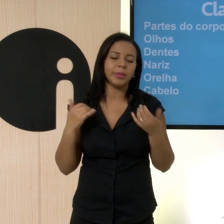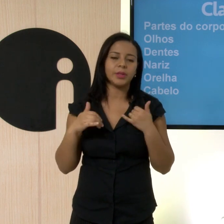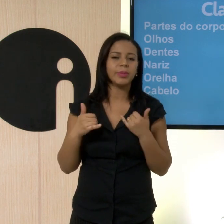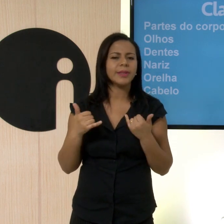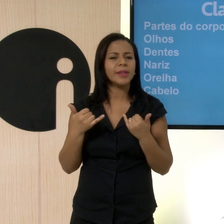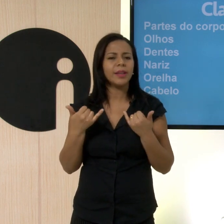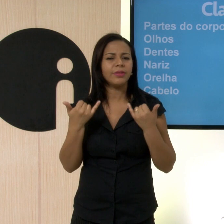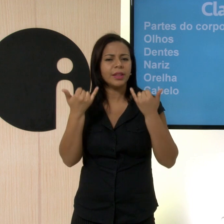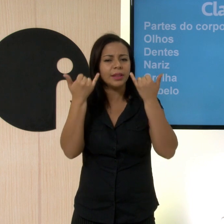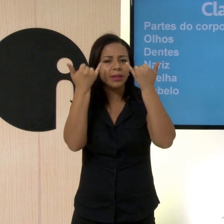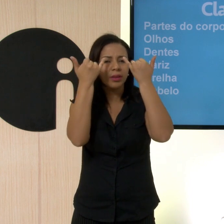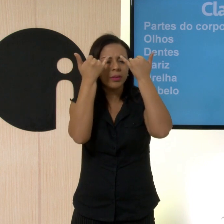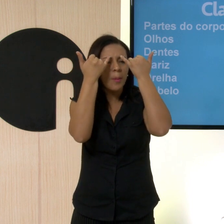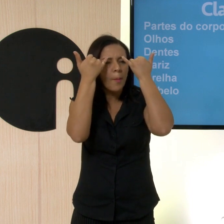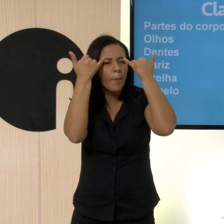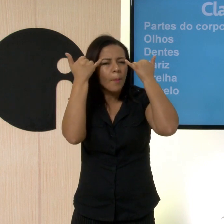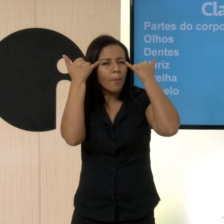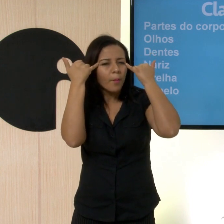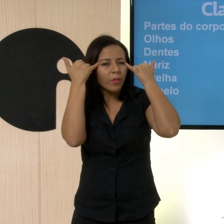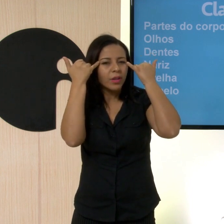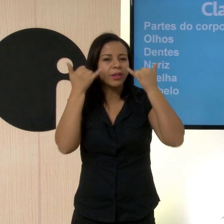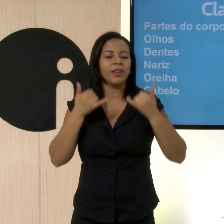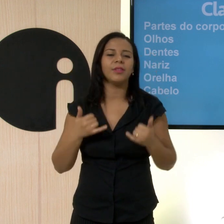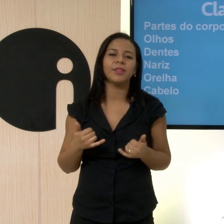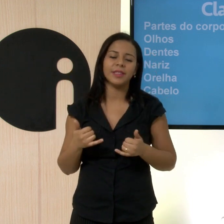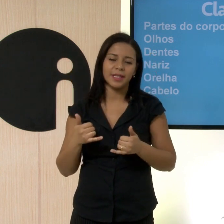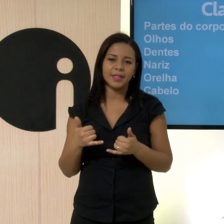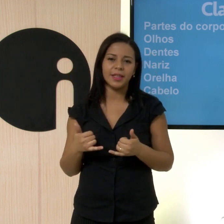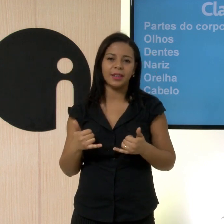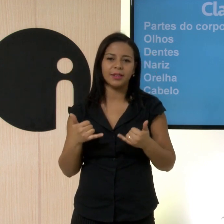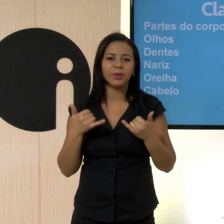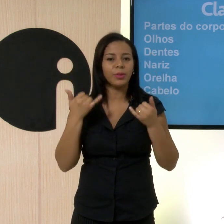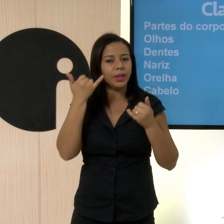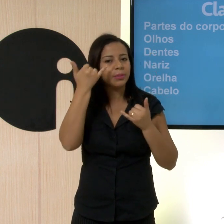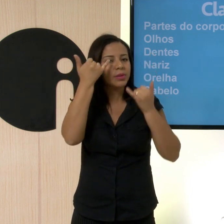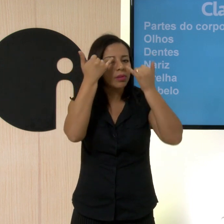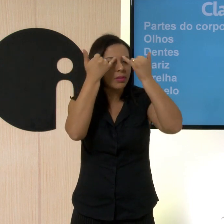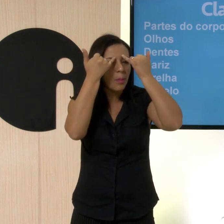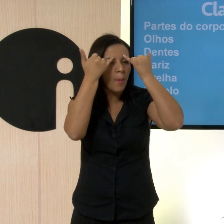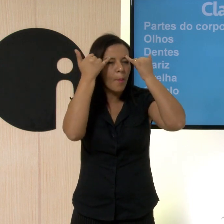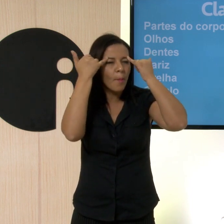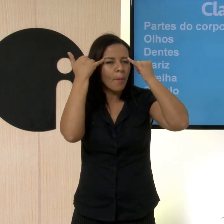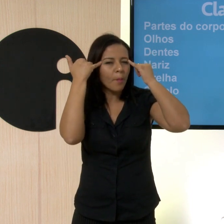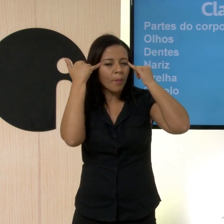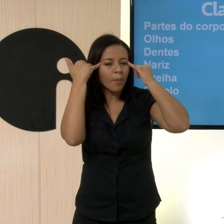a sobrancelha é fina. Então, eu vou fazer assim, com o Y.